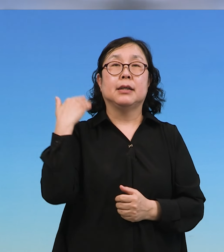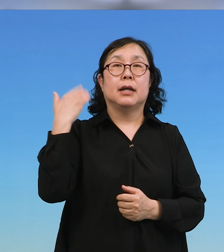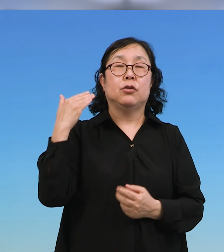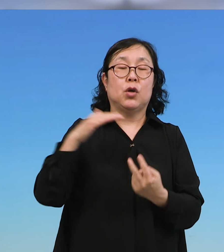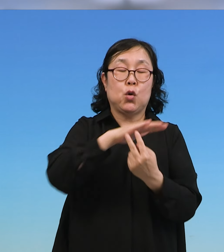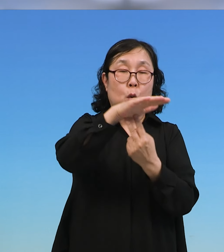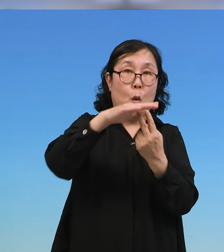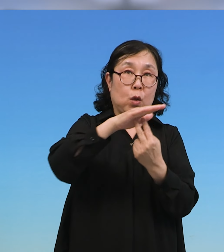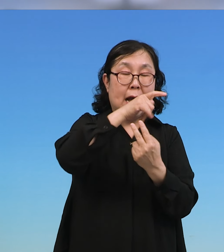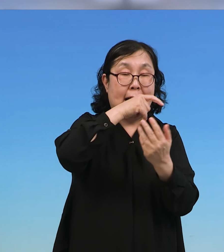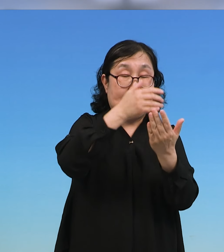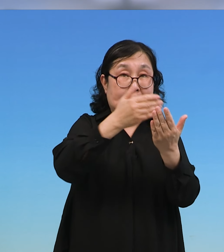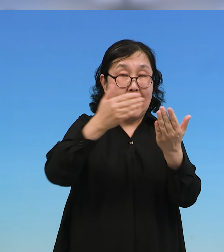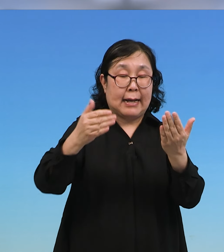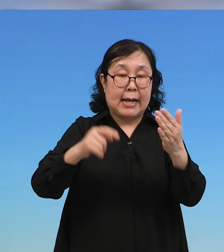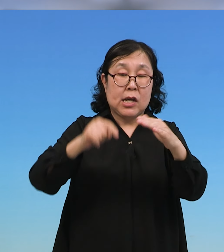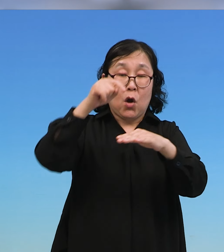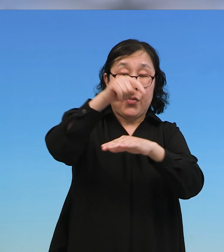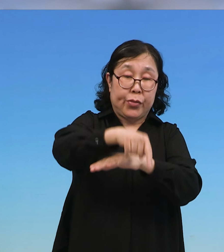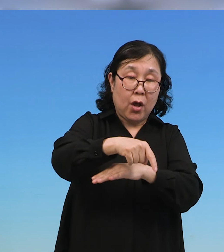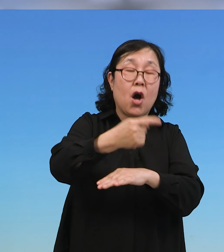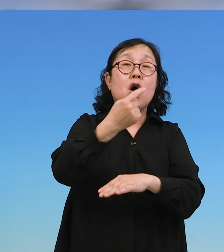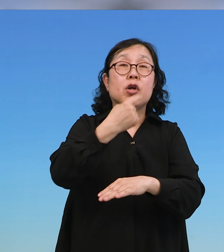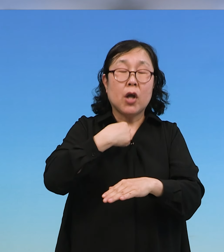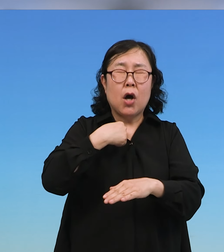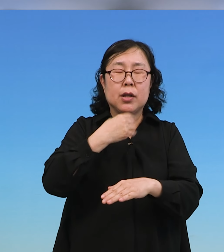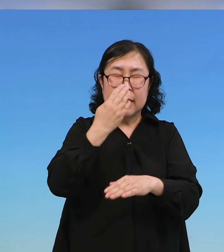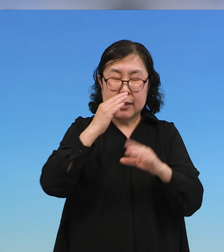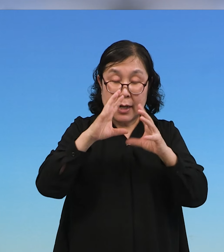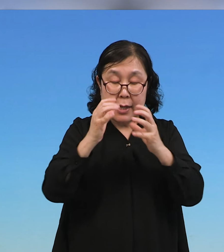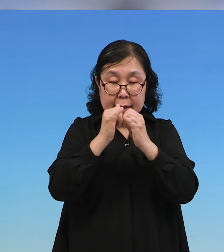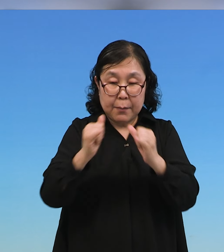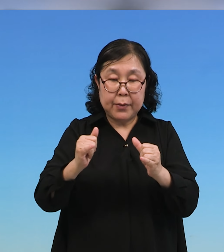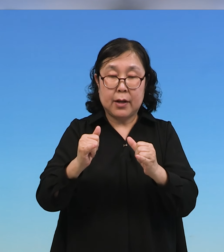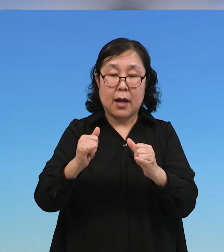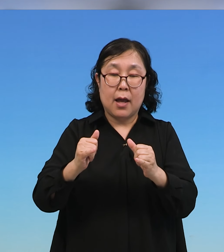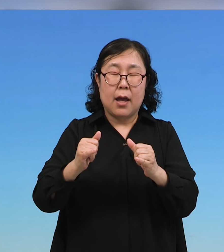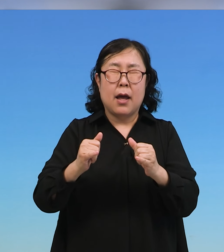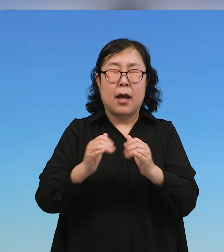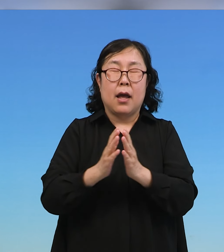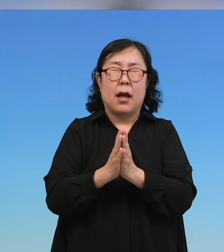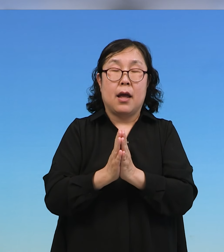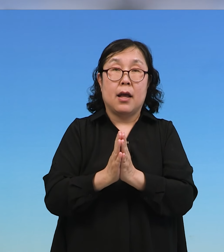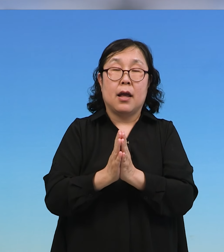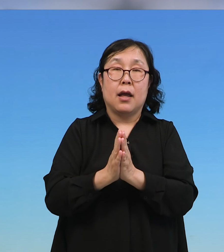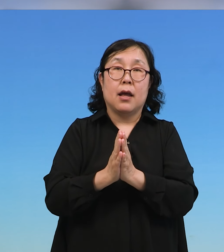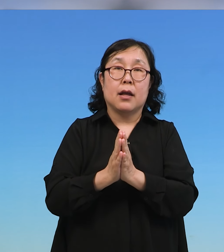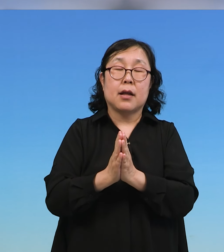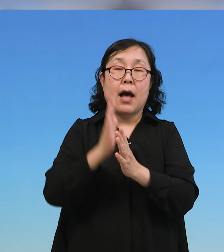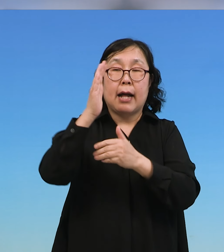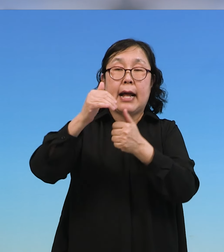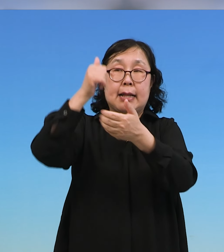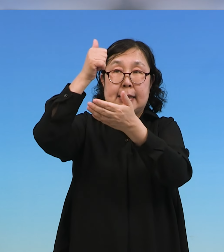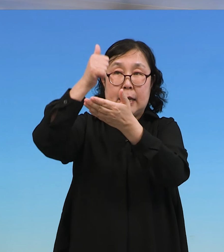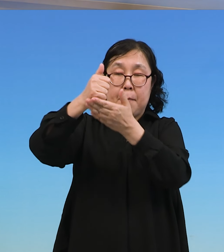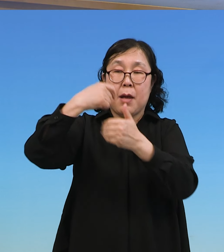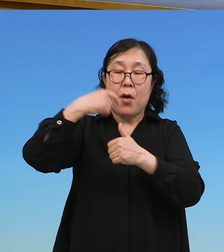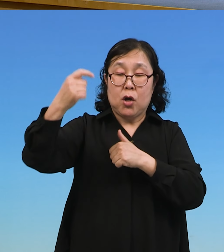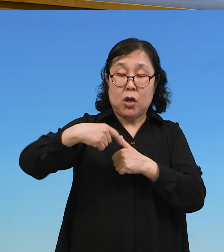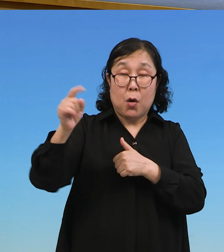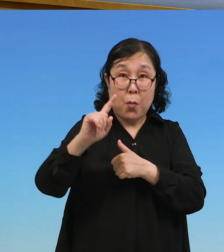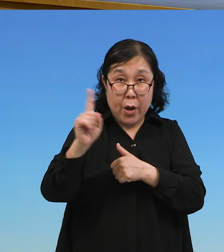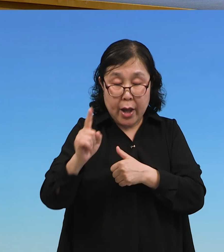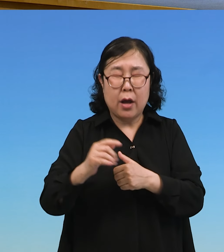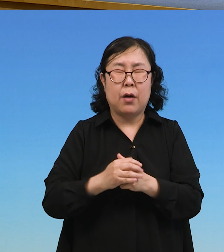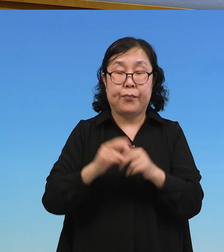요단강을 건너던 이스라엘 백성들의 과정에서 하나님의 명령이 뭐였습니까? 그리고 그것을 수행하는 과정을 보십시오. 여호수아 3장